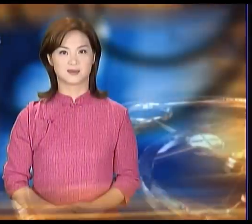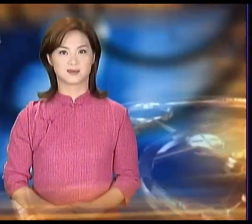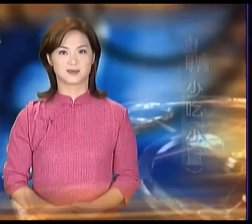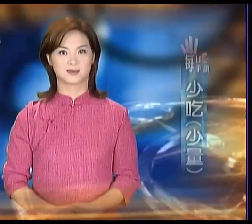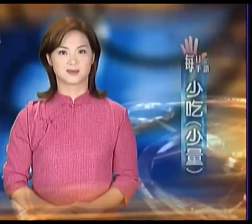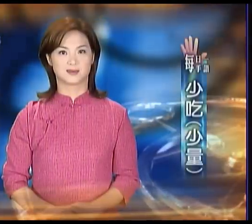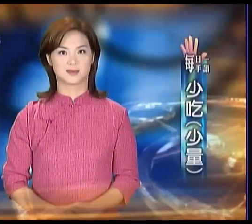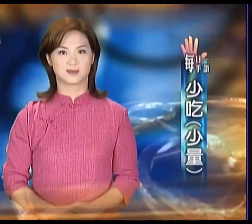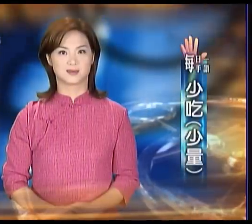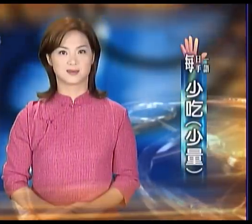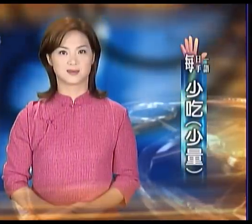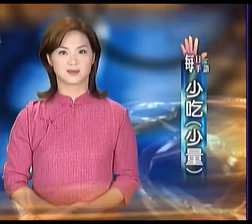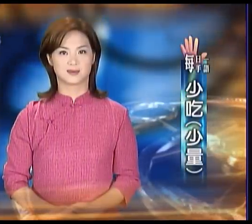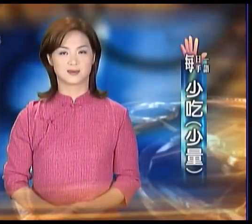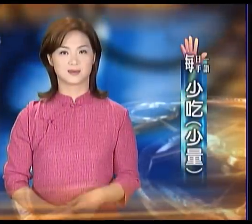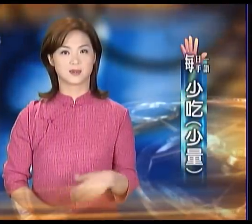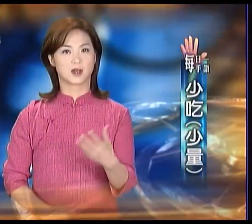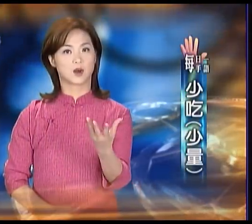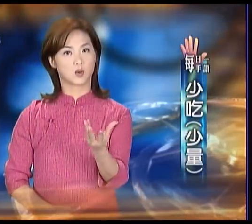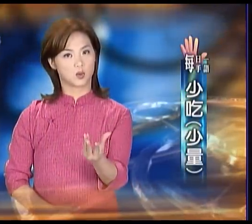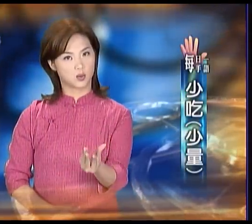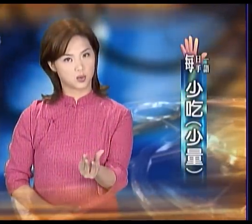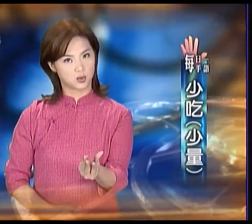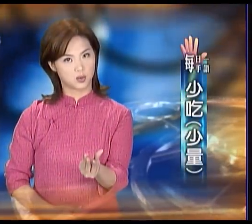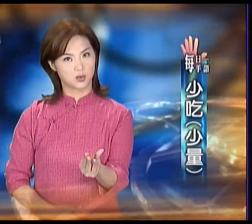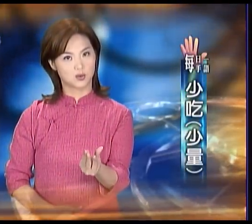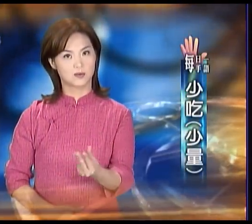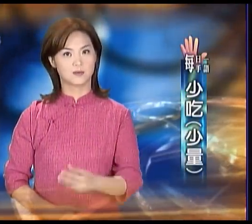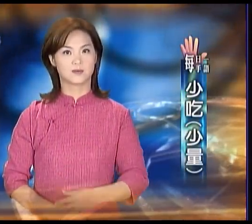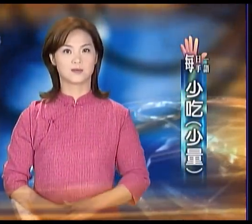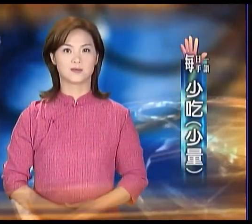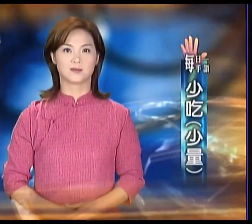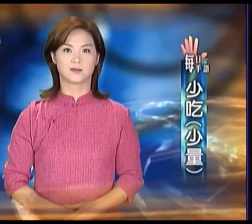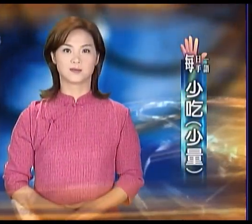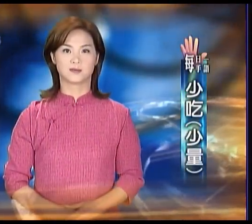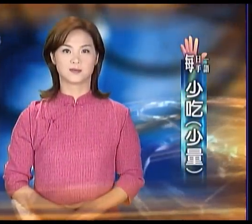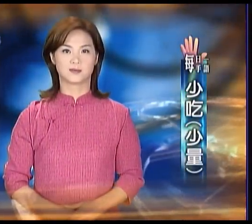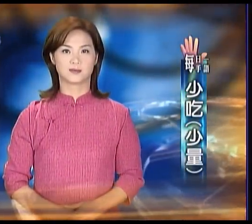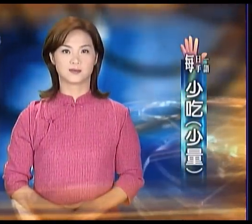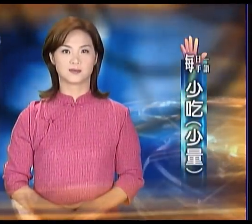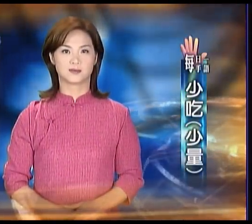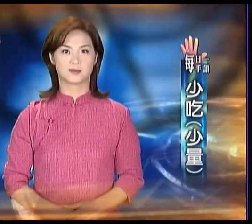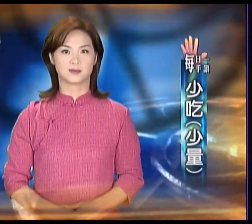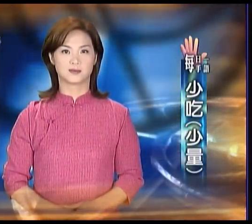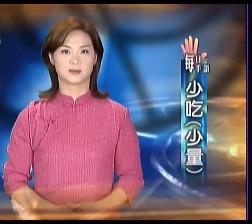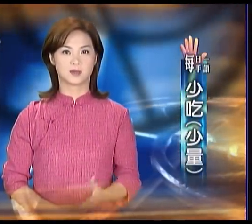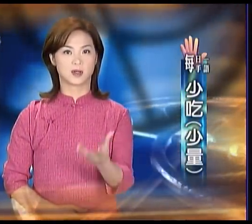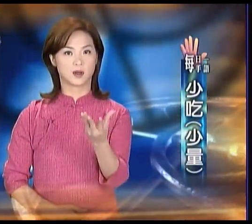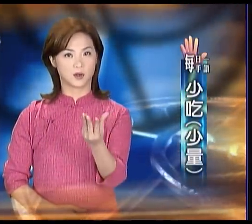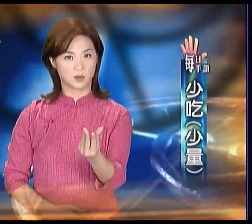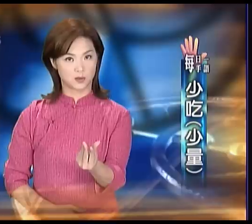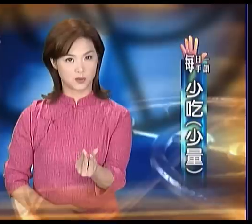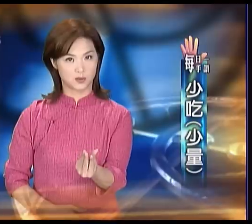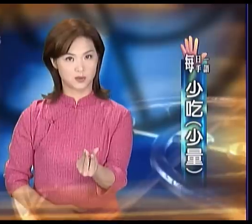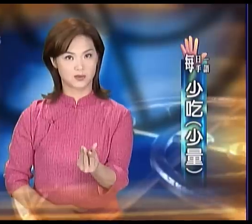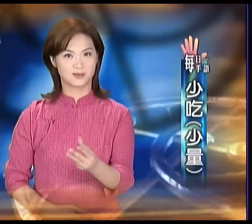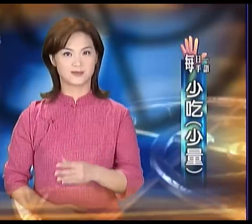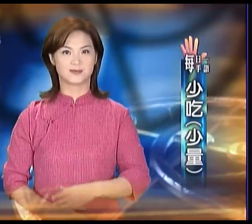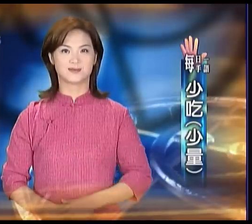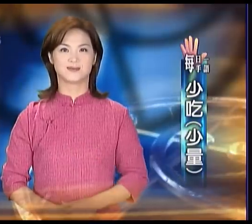吃饭的时候吃少一点，小碗一点，减少吸收，多动一动，这是健康瘦身的